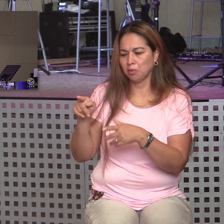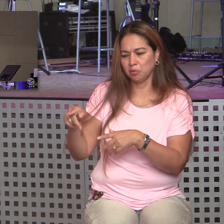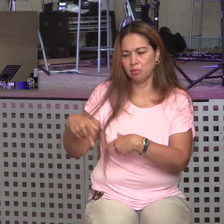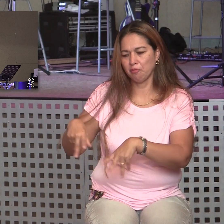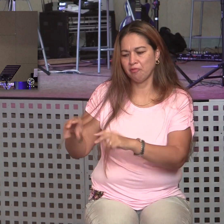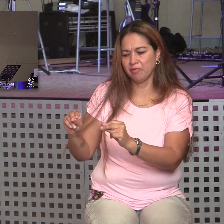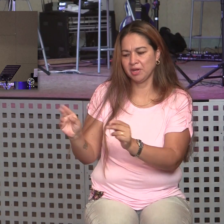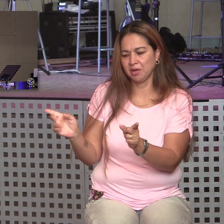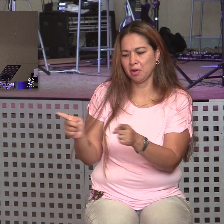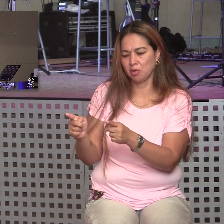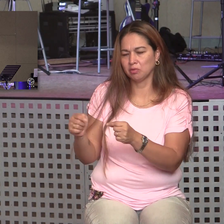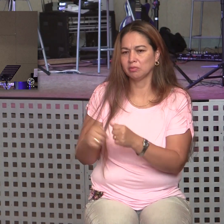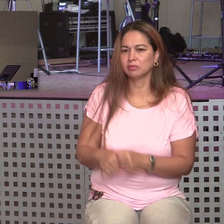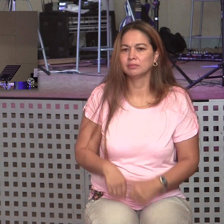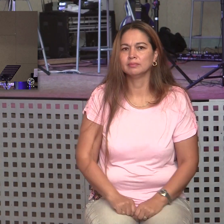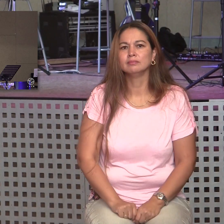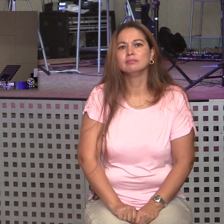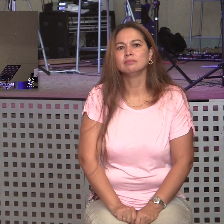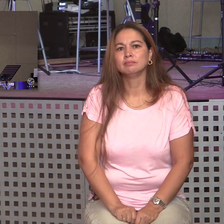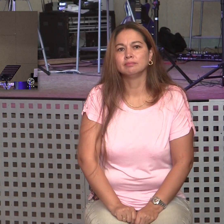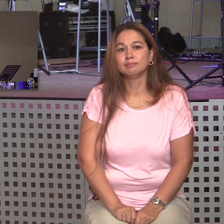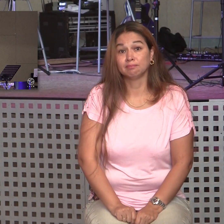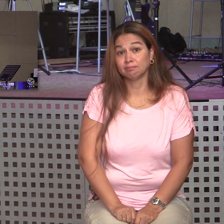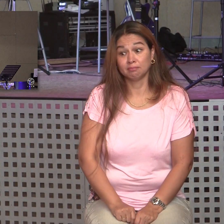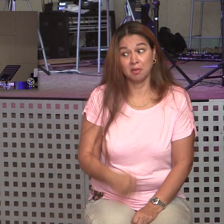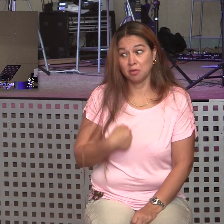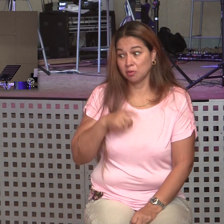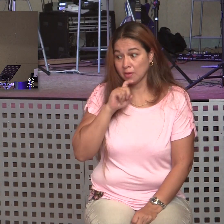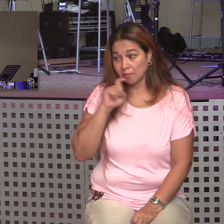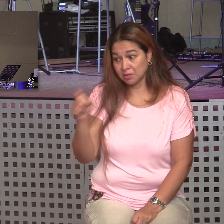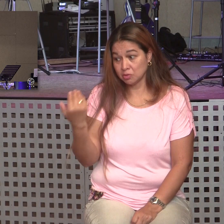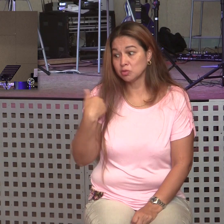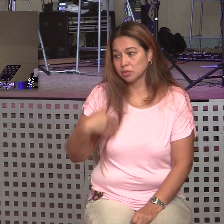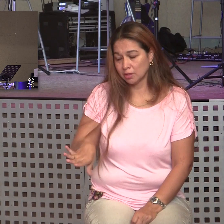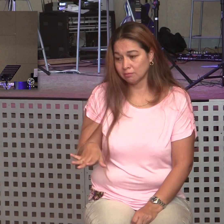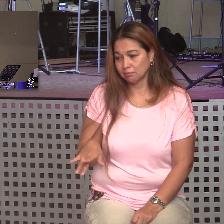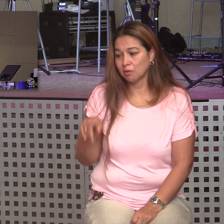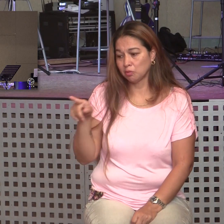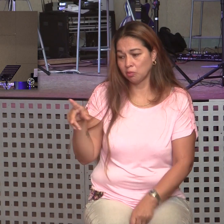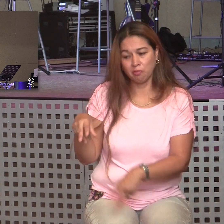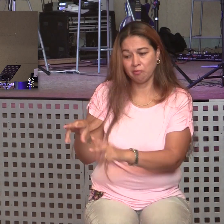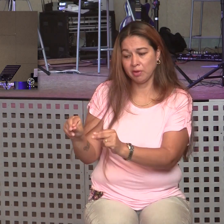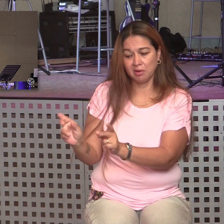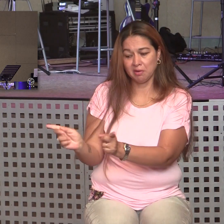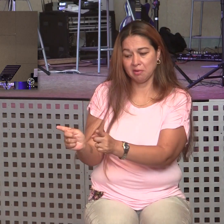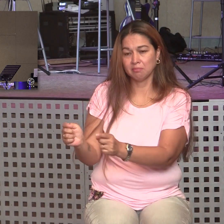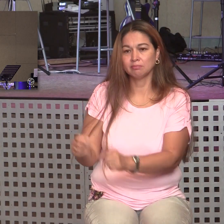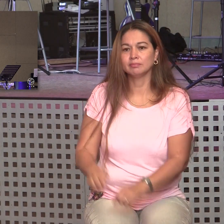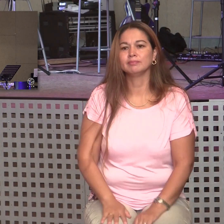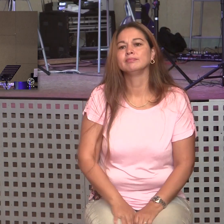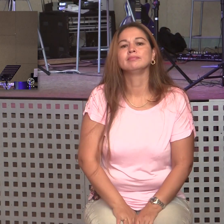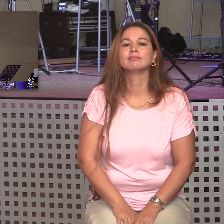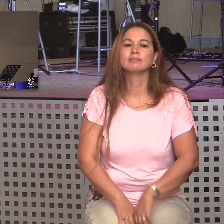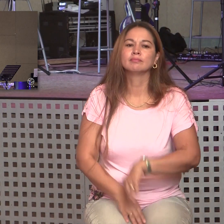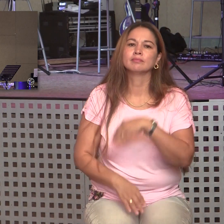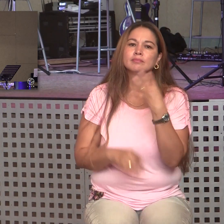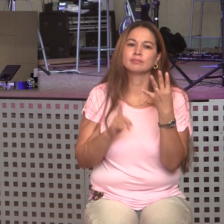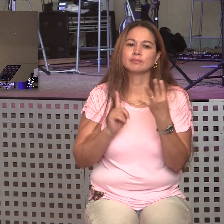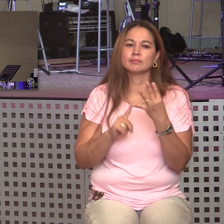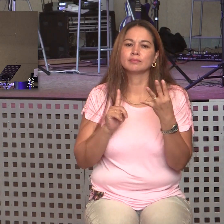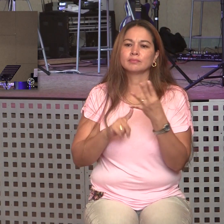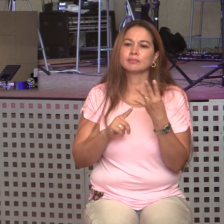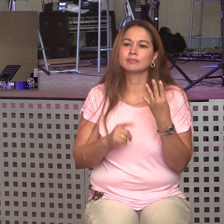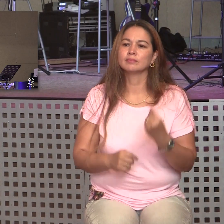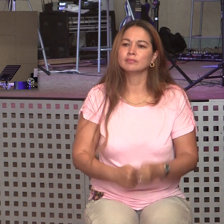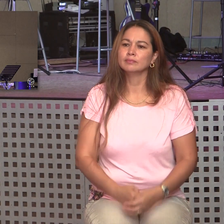estoy anticipando es tu fin cuando te hablo. Cuarto, y termino con